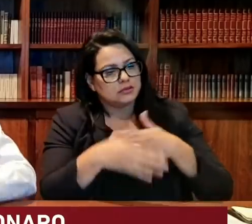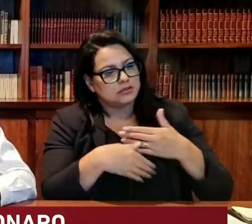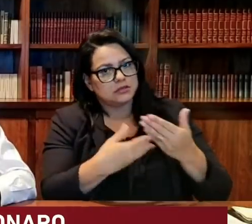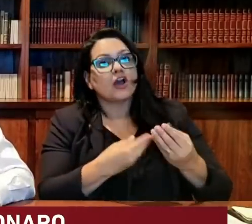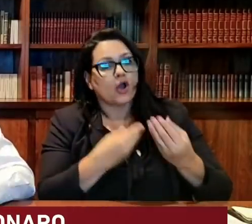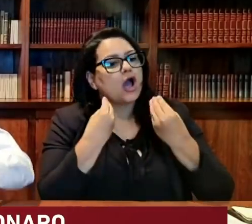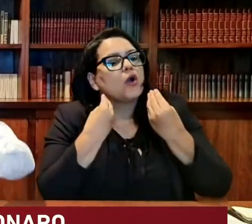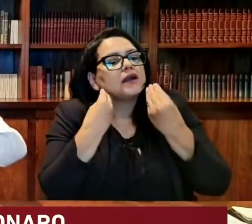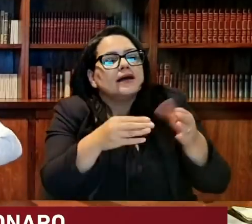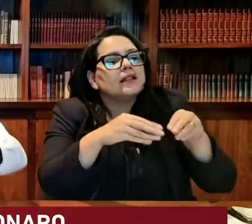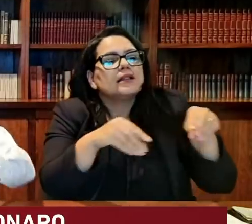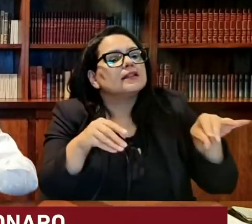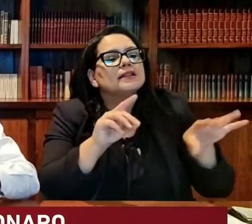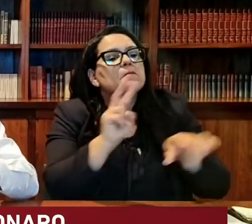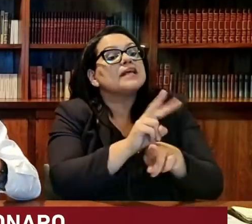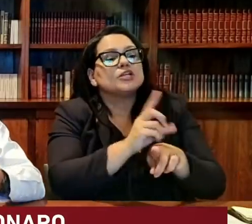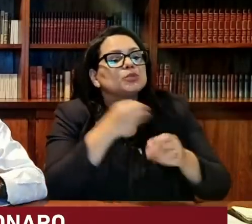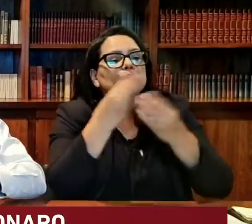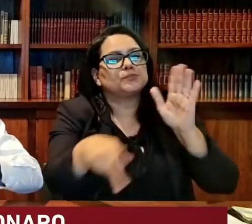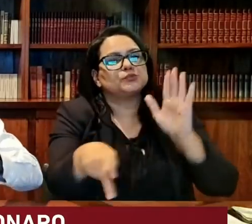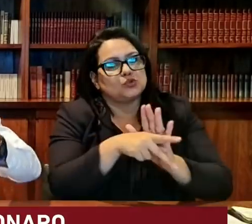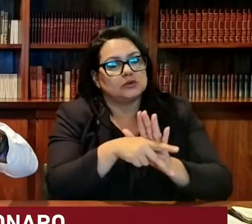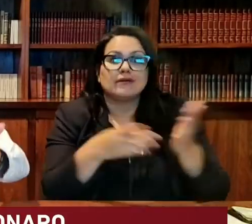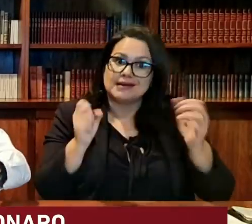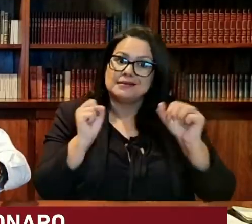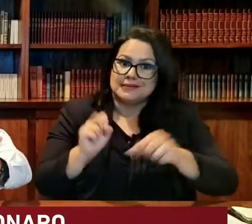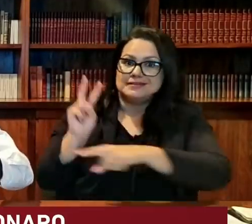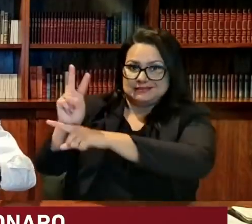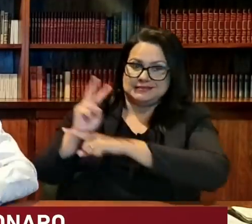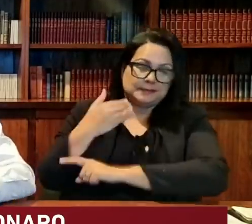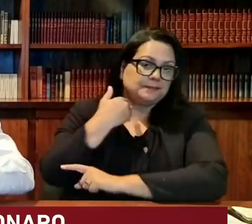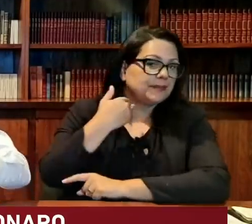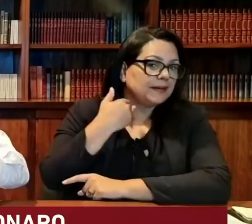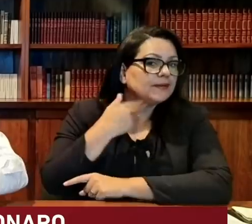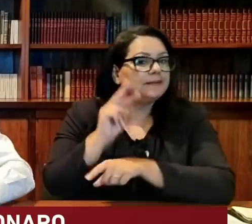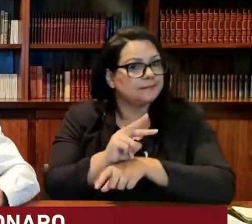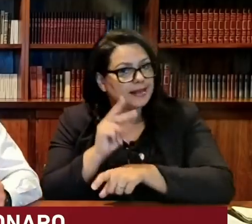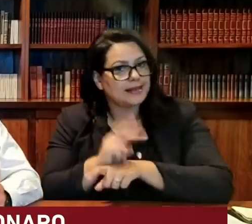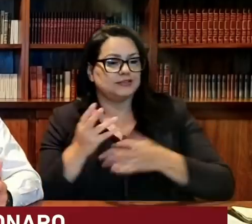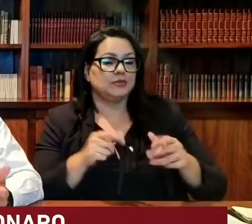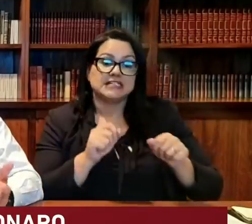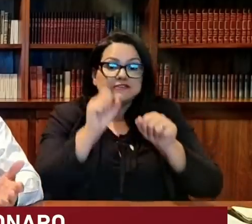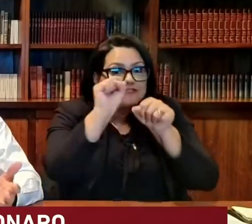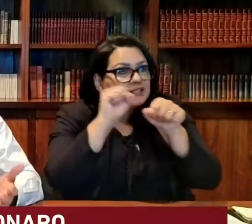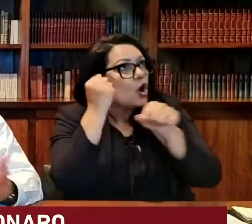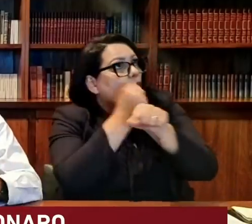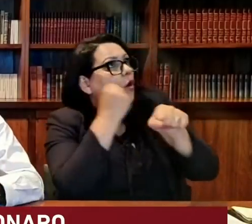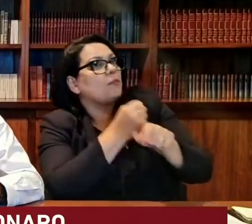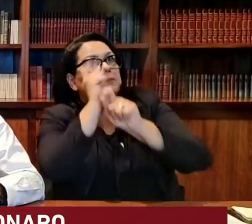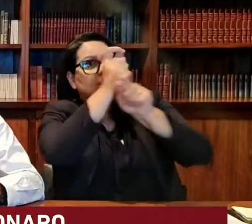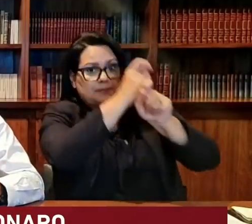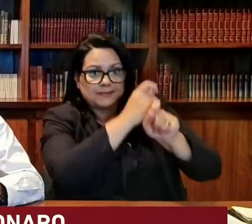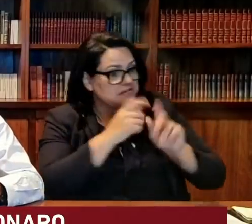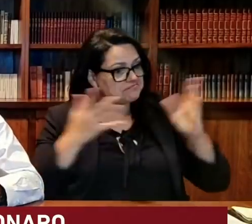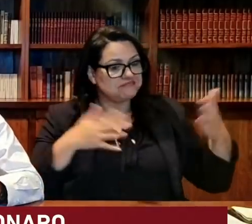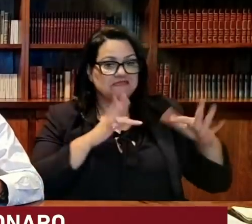dela. Permite ela fazer empréstimo em banco, se quiser. O que fizer ali é seu, vai deixar para os teus filhos e para os teus netos. E uma coisa muito